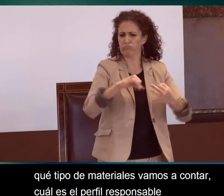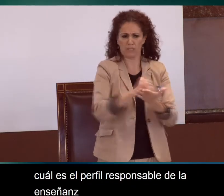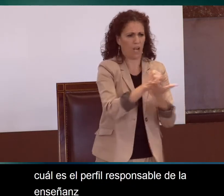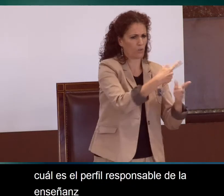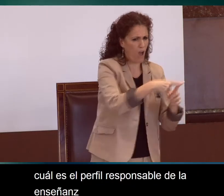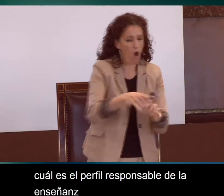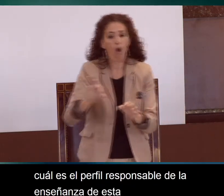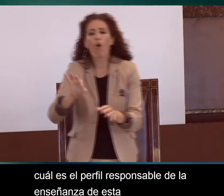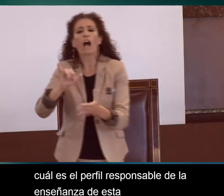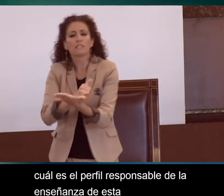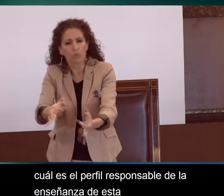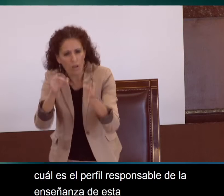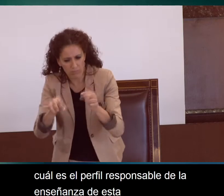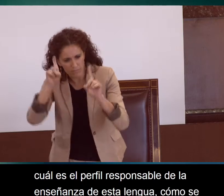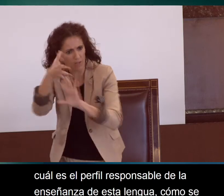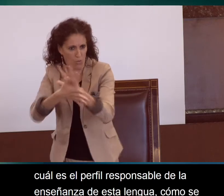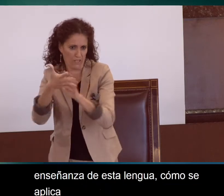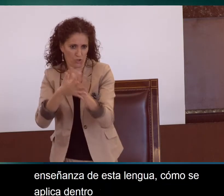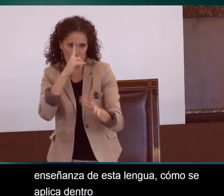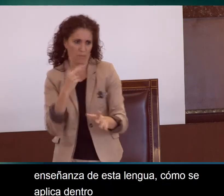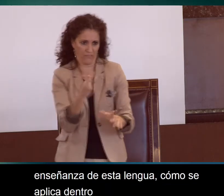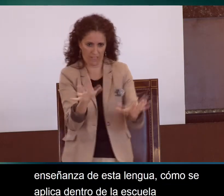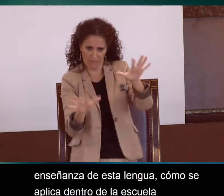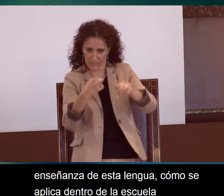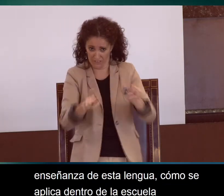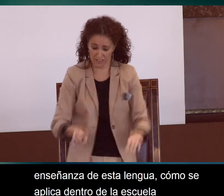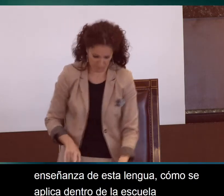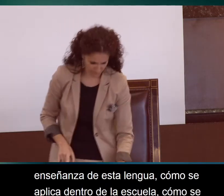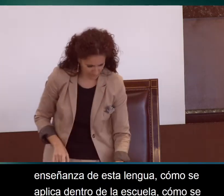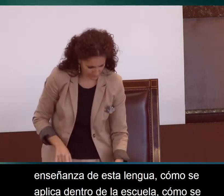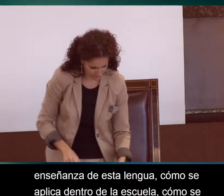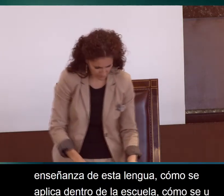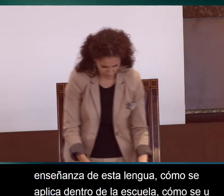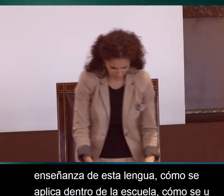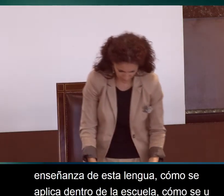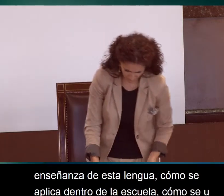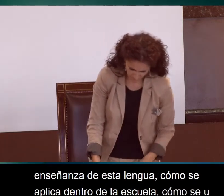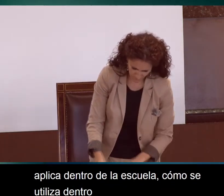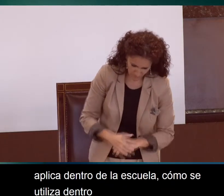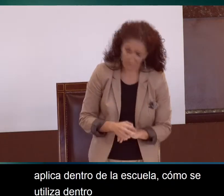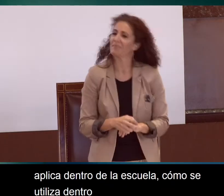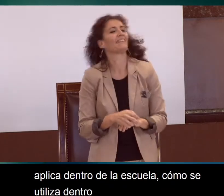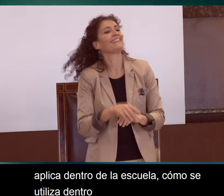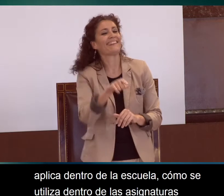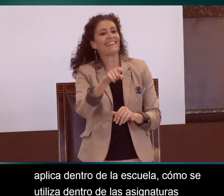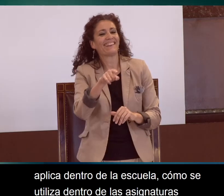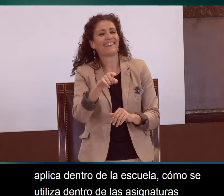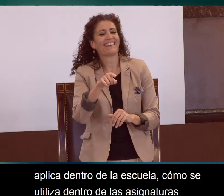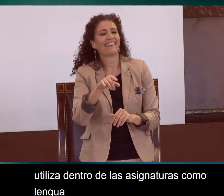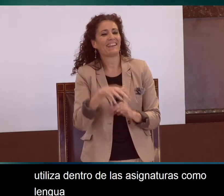cómo se utiliza dentro de las asignaturas como lengua vehicular y luego como asignatura propiamente dicha.